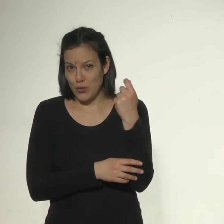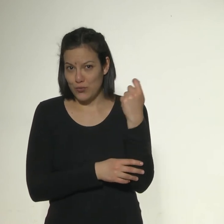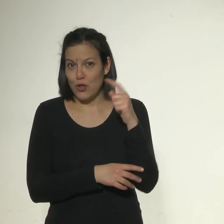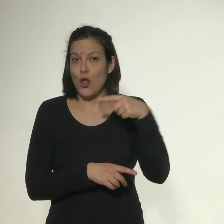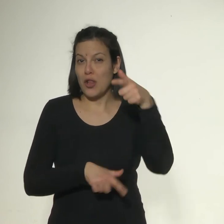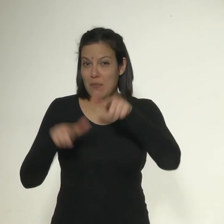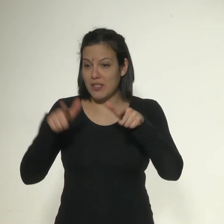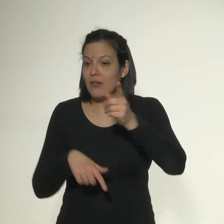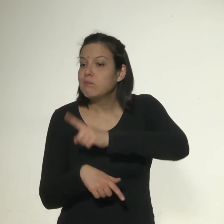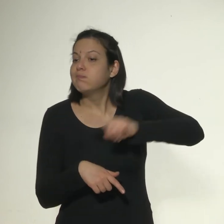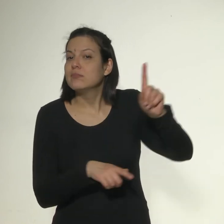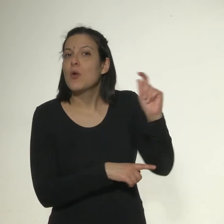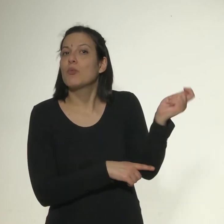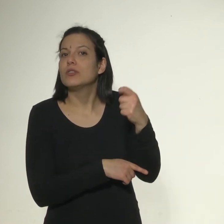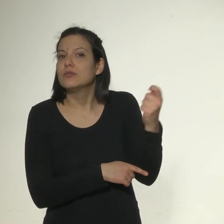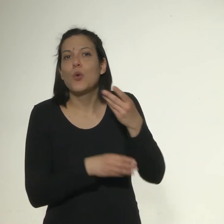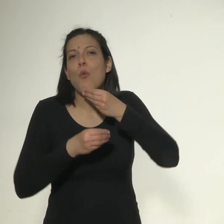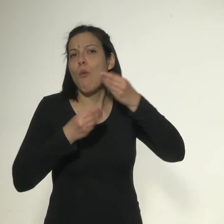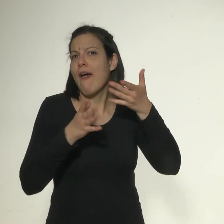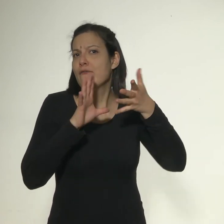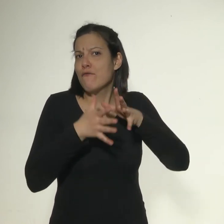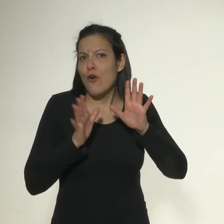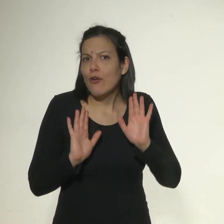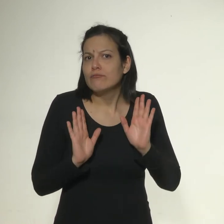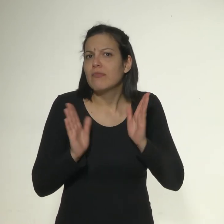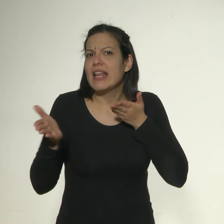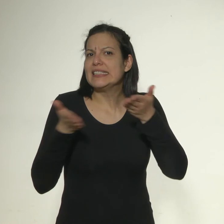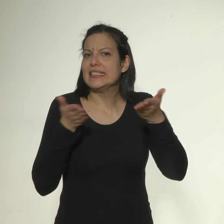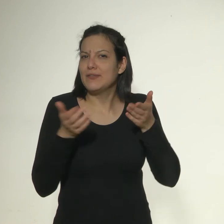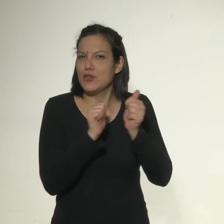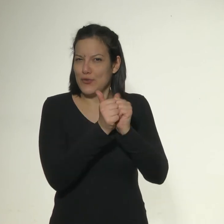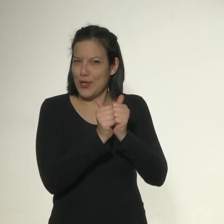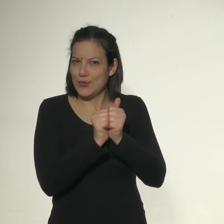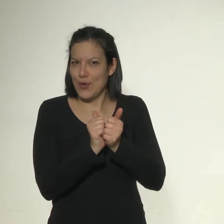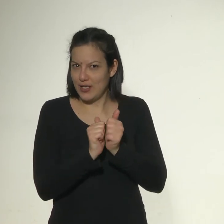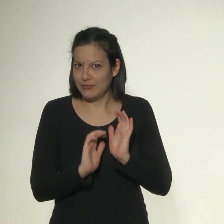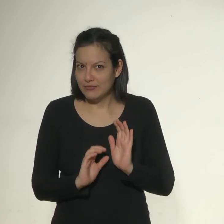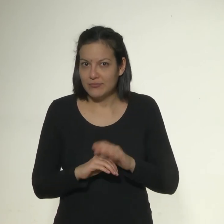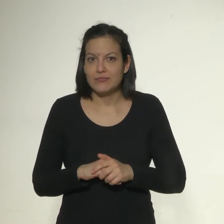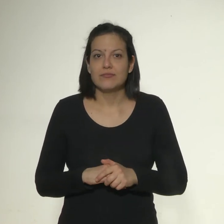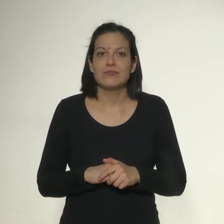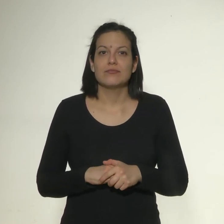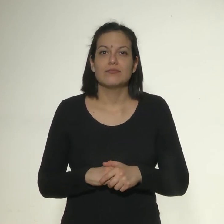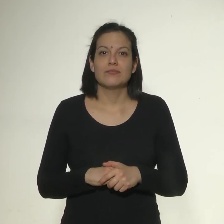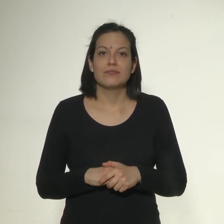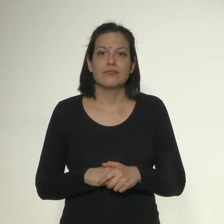ajena o cualquier otra forma de oferta de servicios sexuales ajenos.